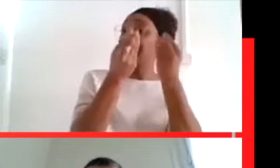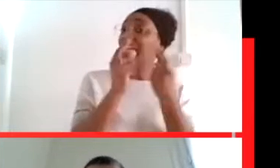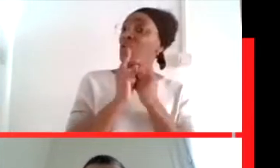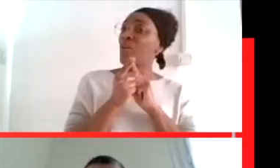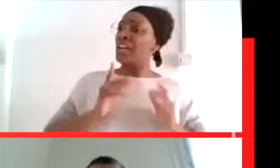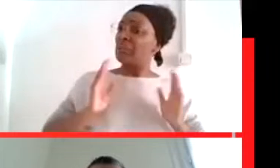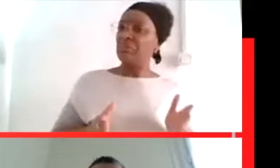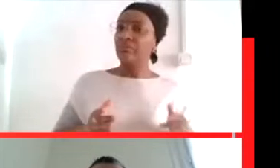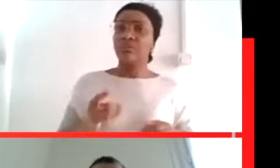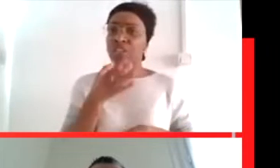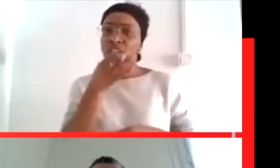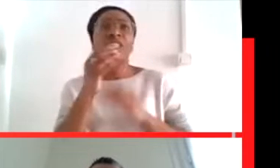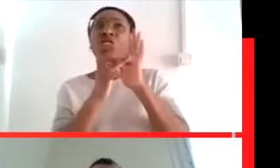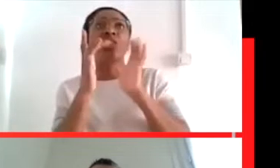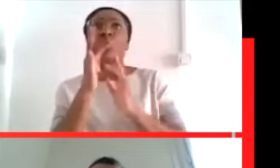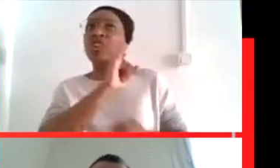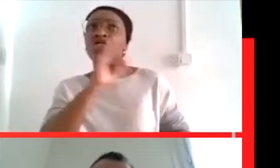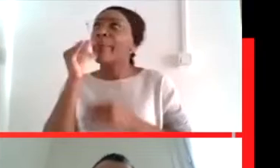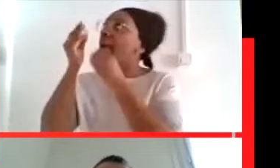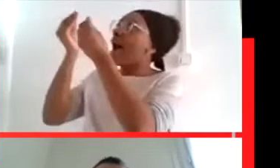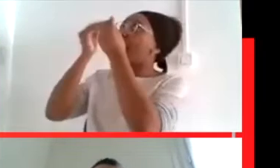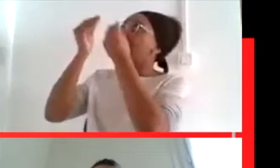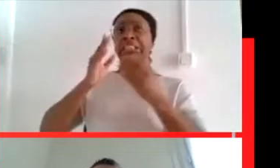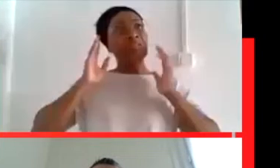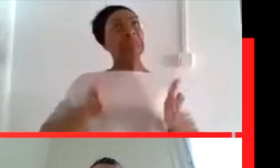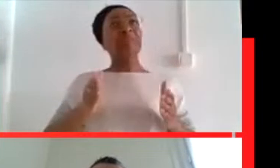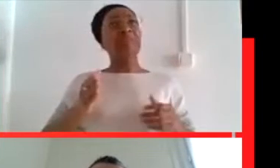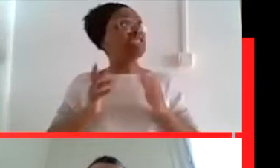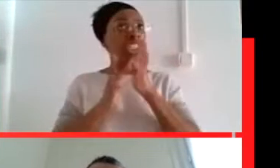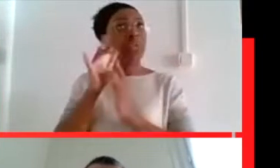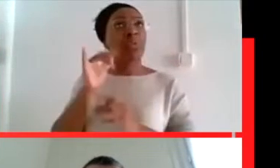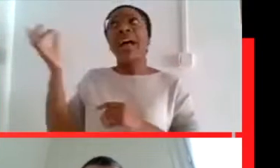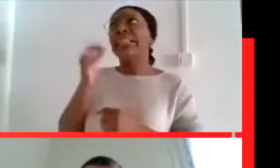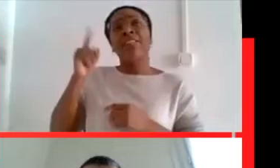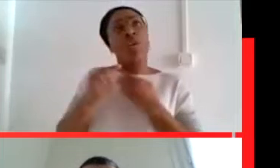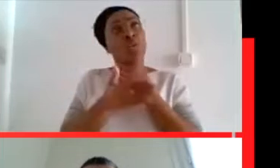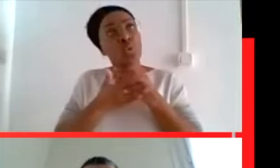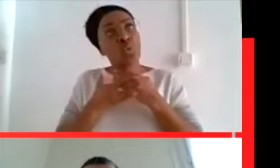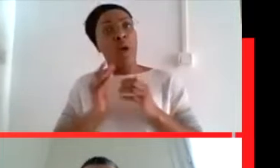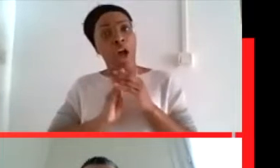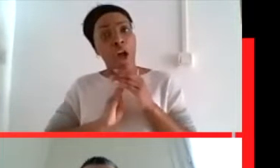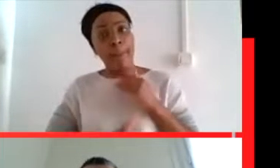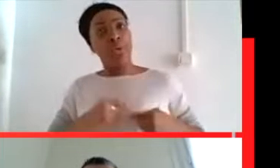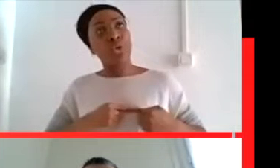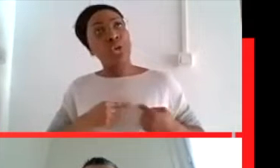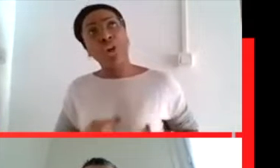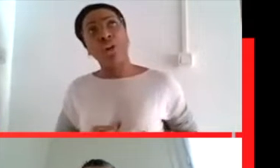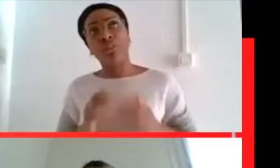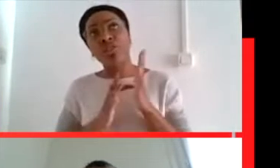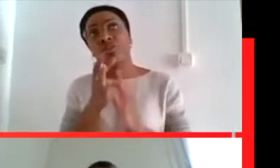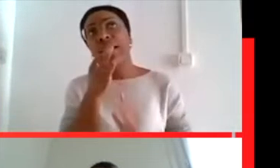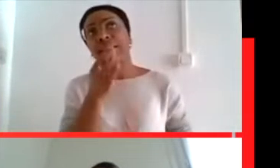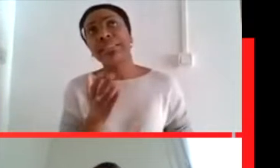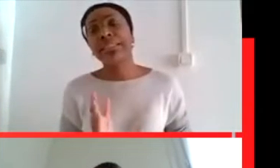à être austère, frère. Il m'apprend à être doux et humble de cœur». Heu